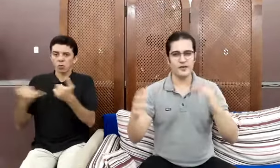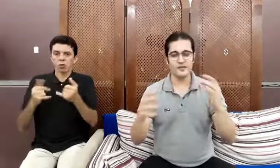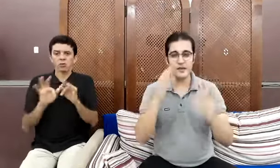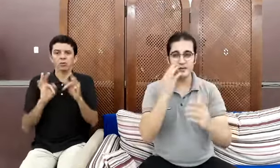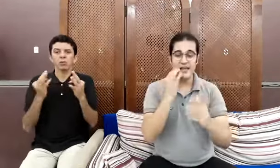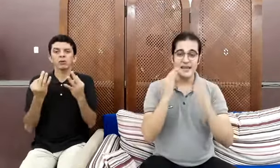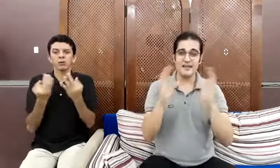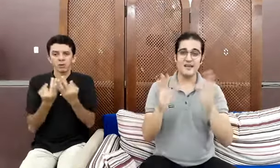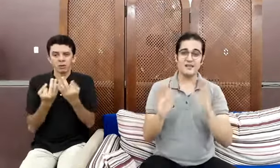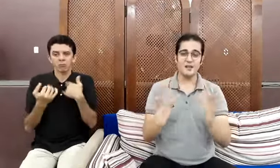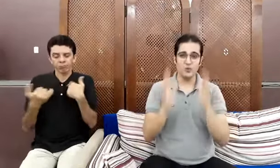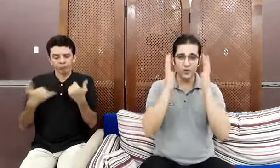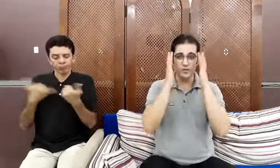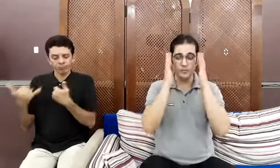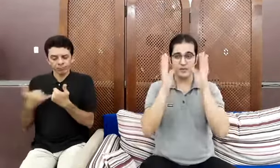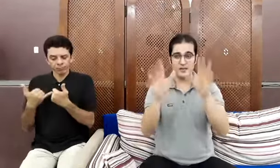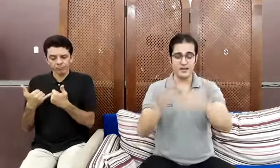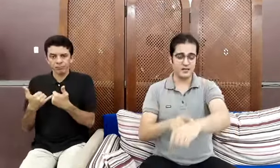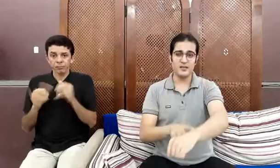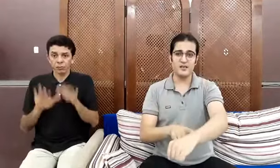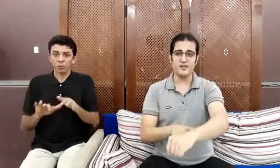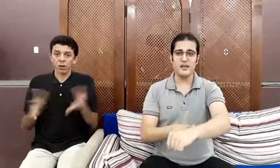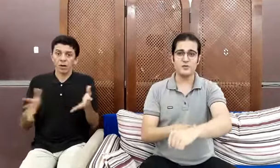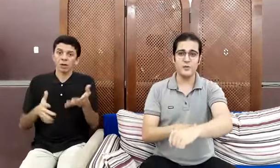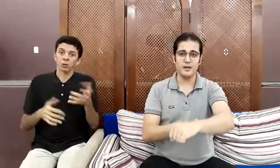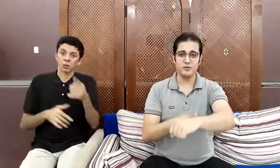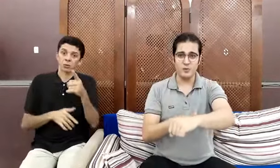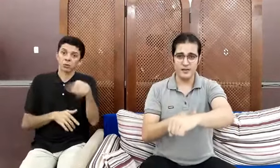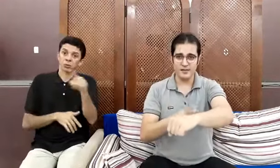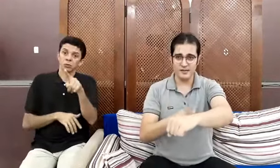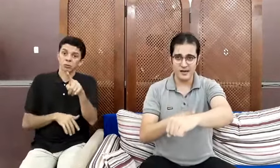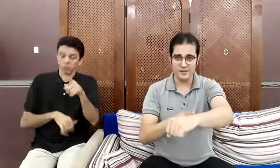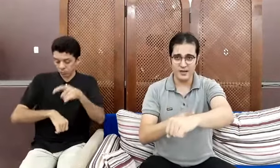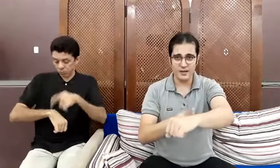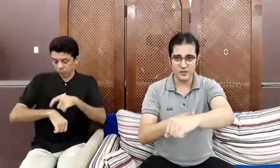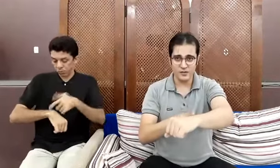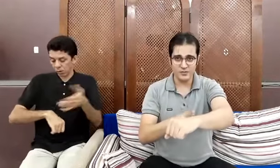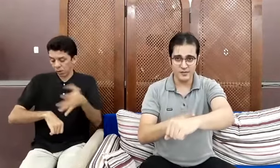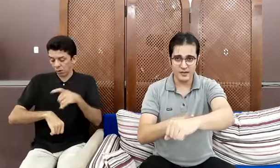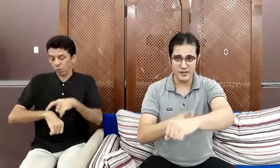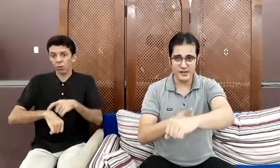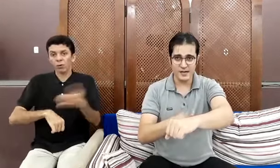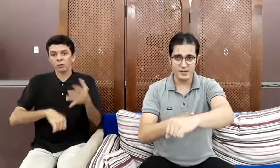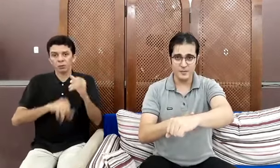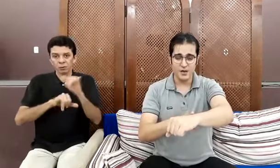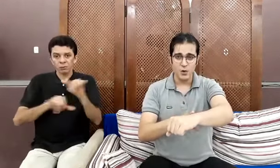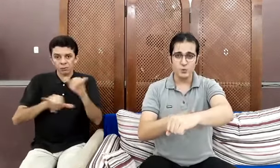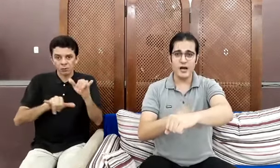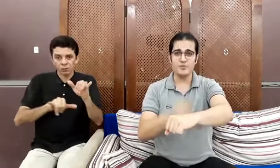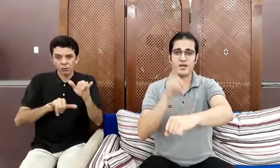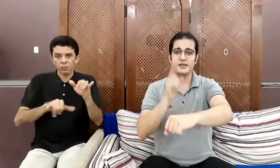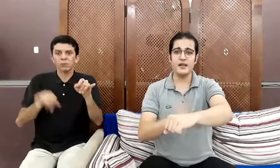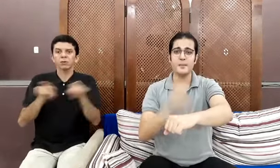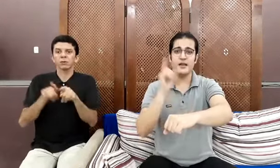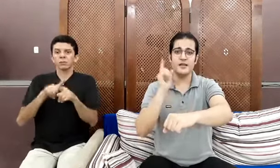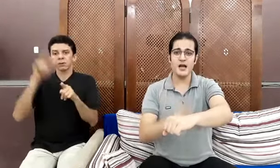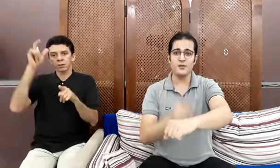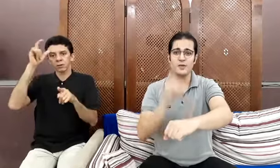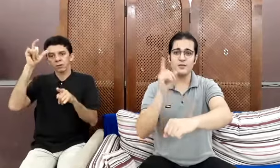iam recebendo. E é interessante que hoje, pode ser que nesse exato momento, no momento dessa live aqui em que nós estamos levando a mensagem, o diabo já